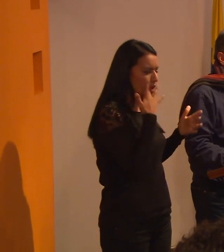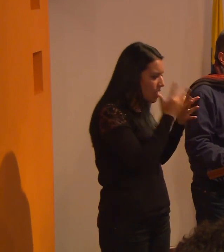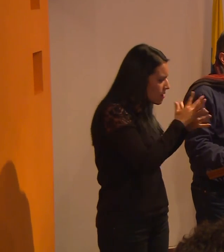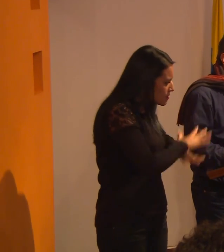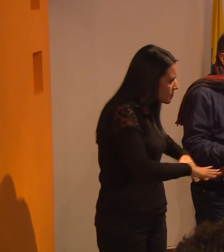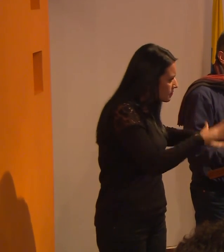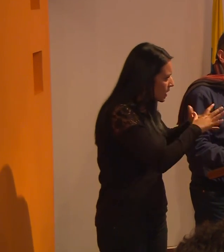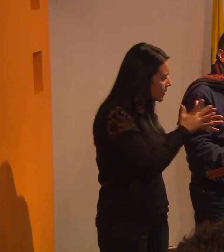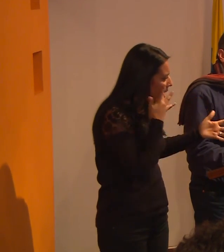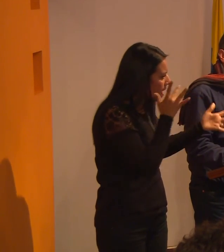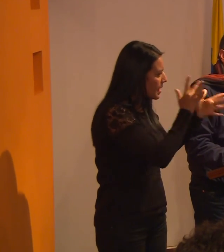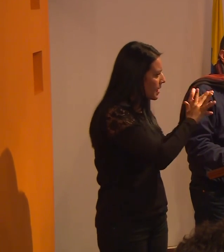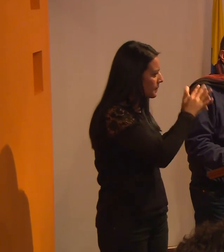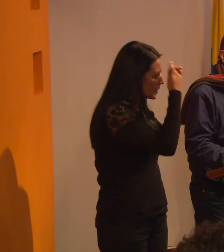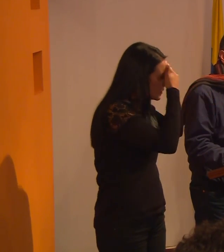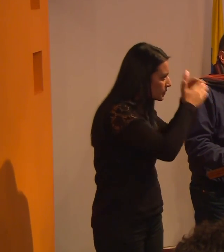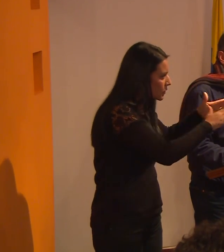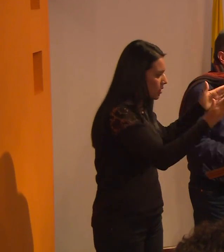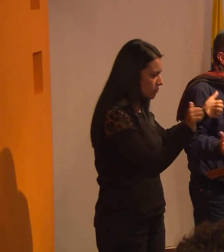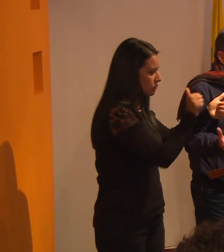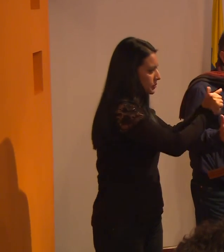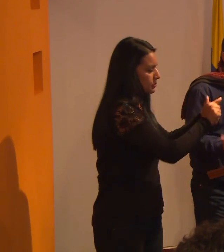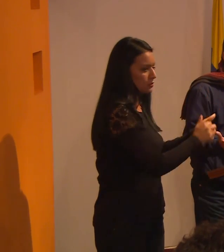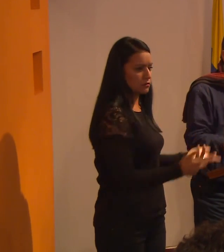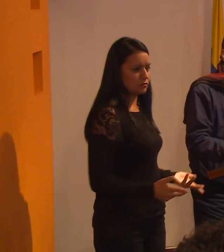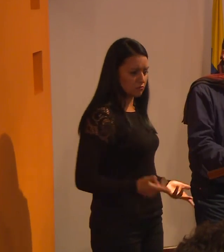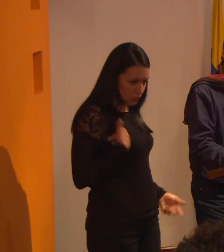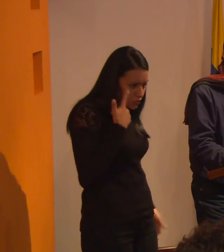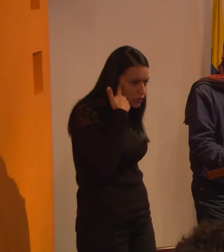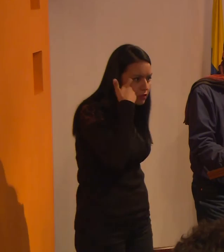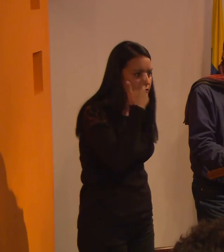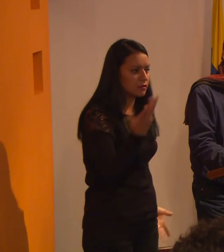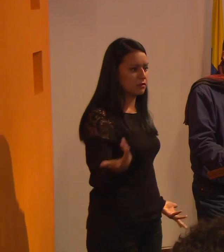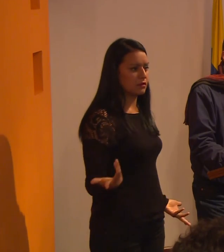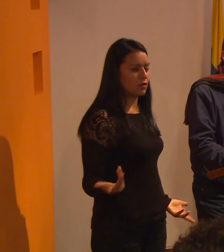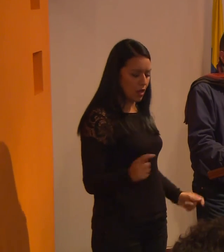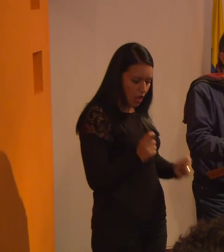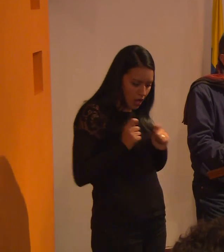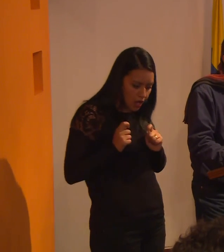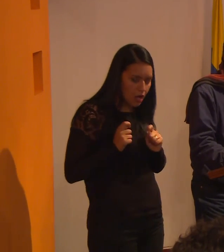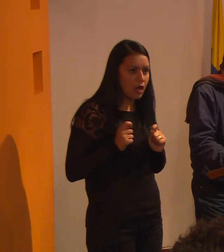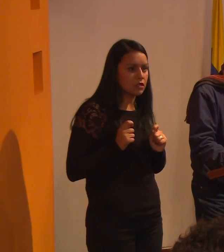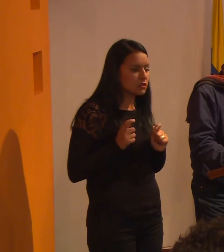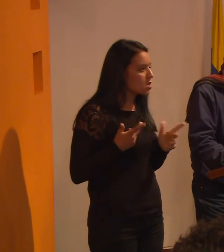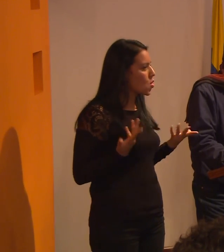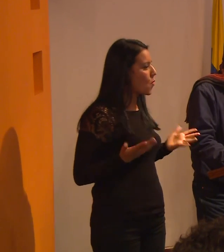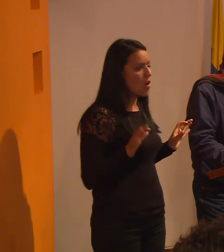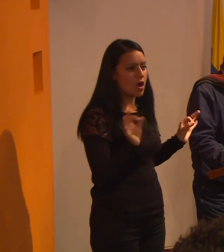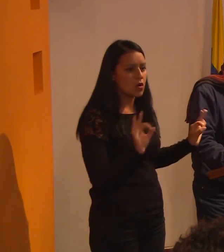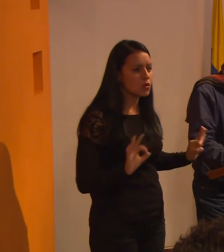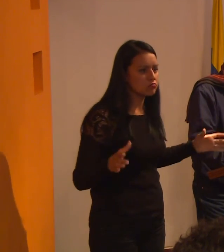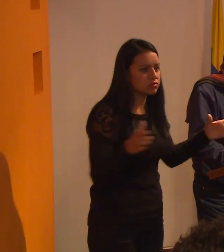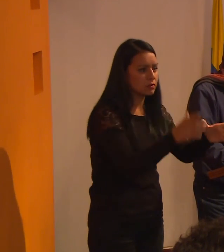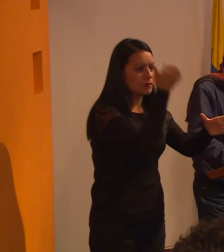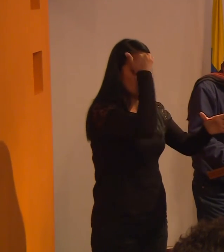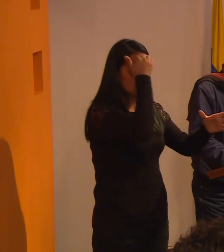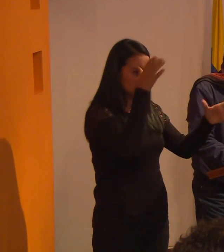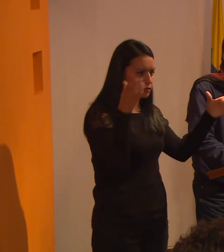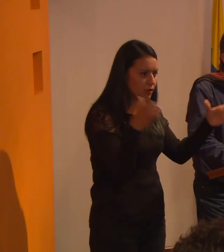ambientes propicios para la democracia? Pues metámonos nosotros en el cuento y entonces organicémonos como